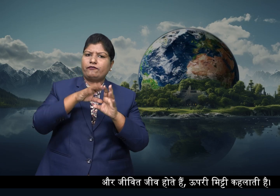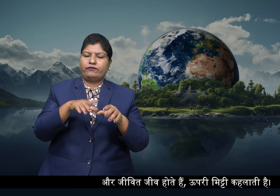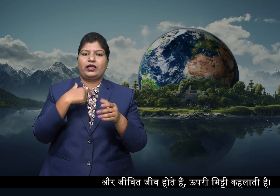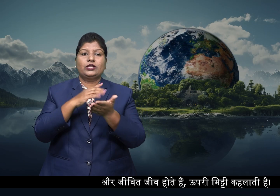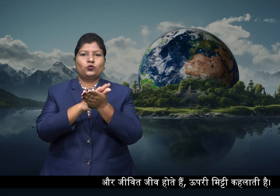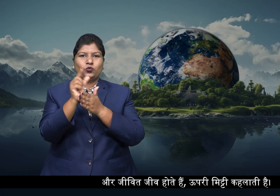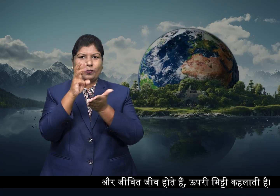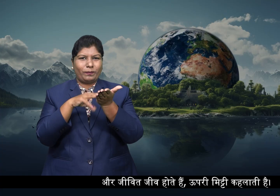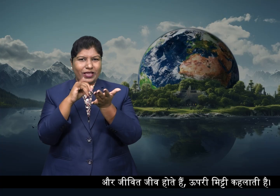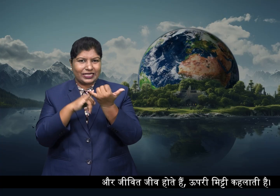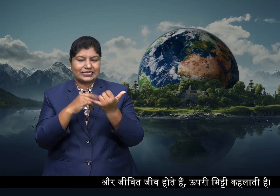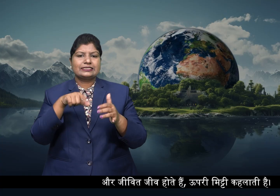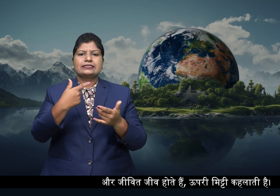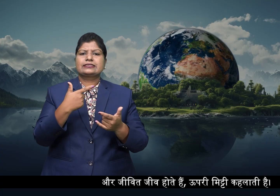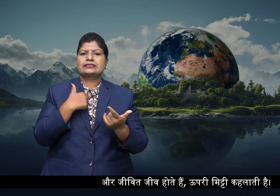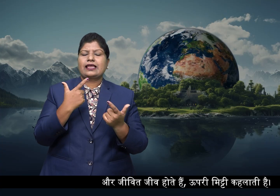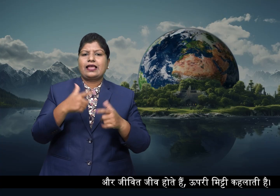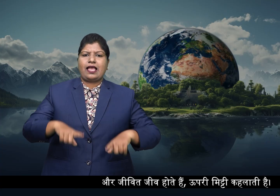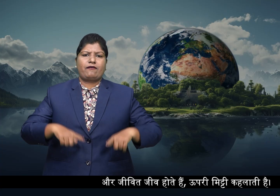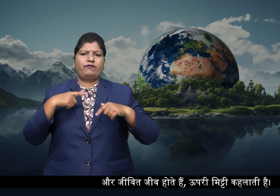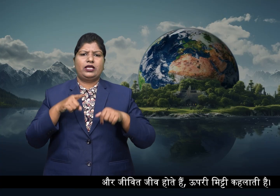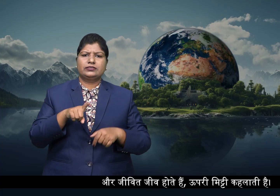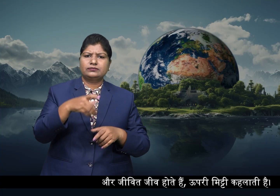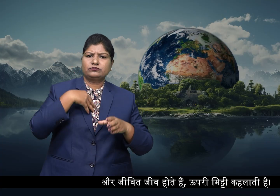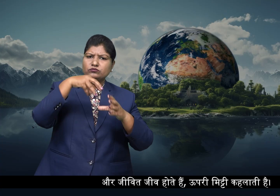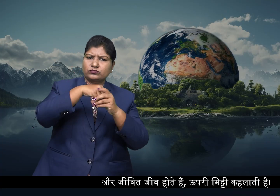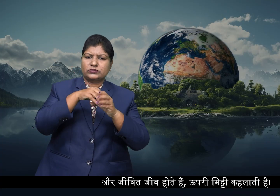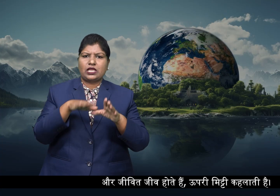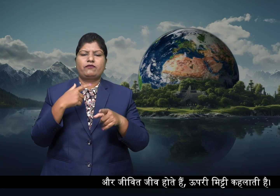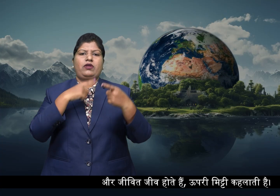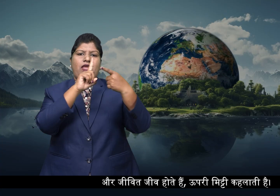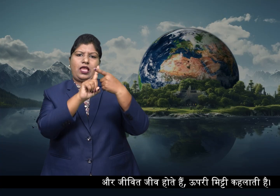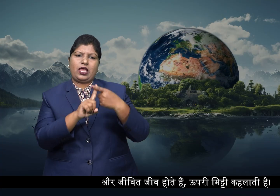और जीवित जीव होते हैं ऊपरी मिट्टी कहलाती है।